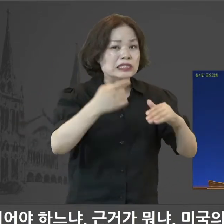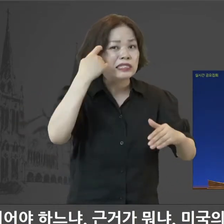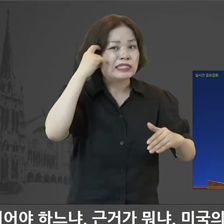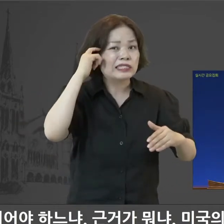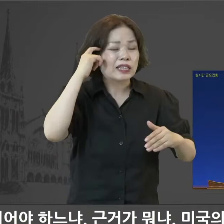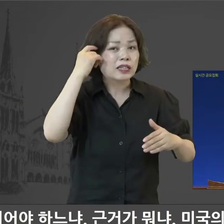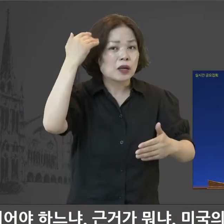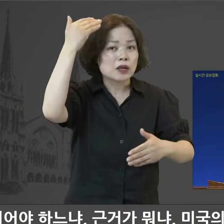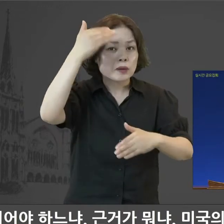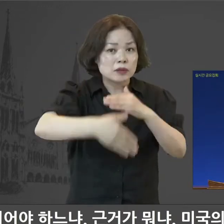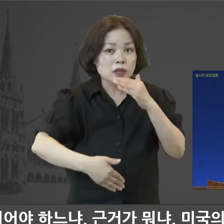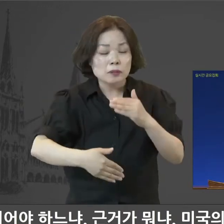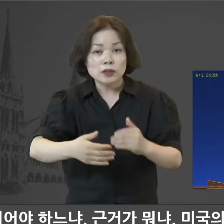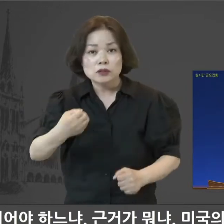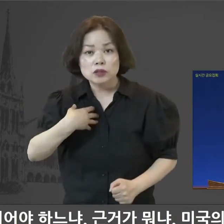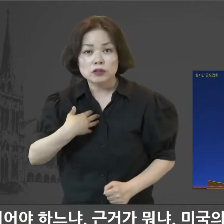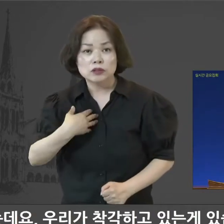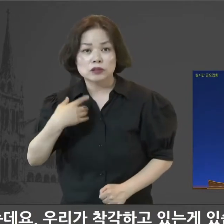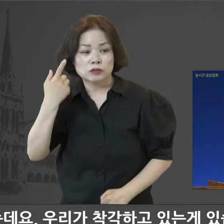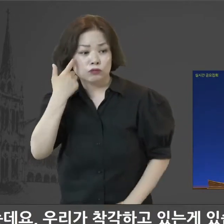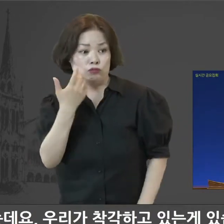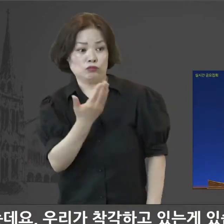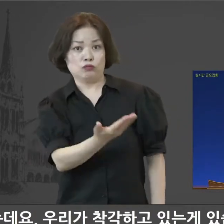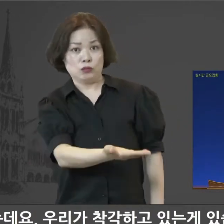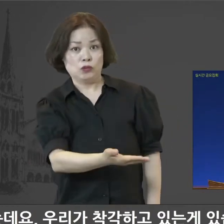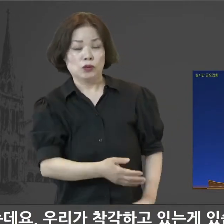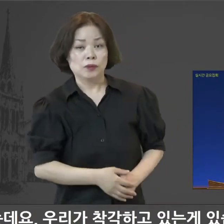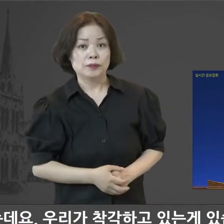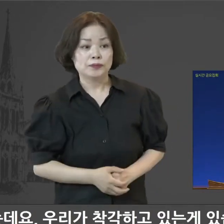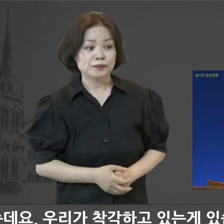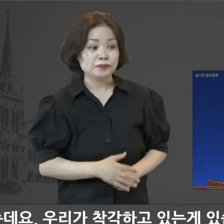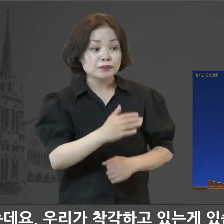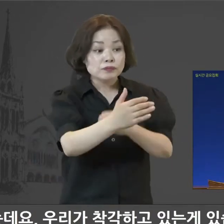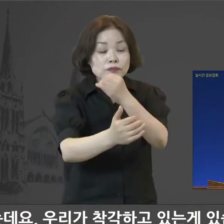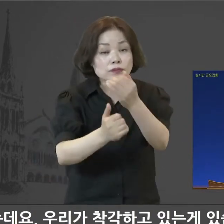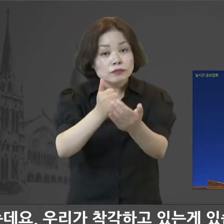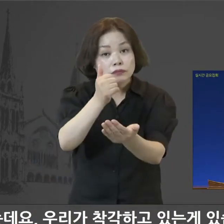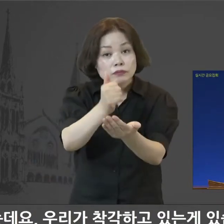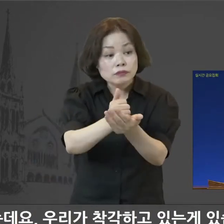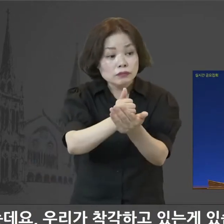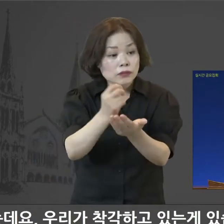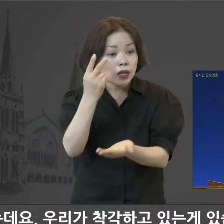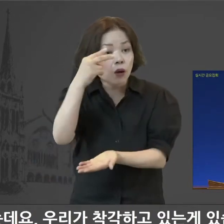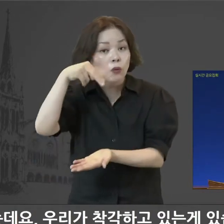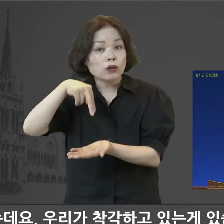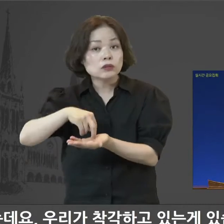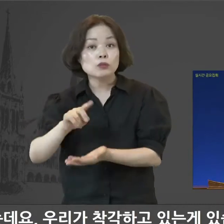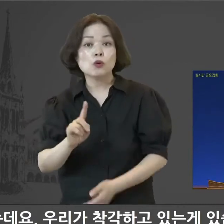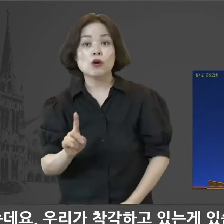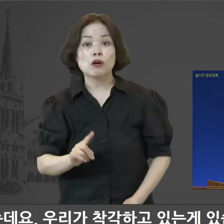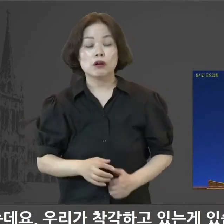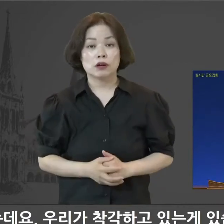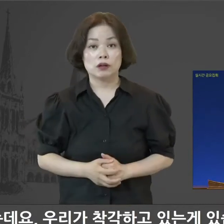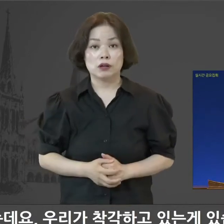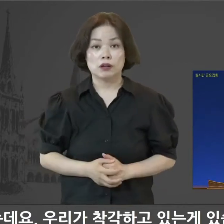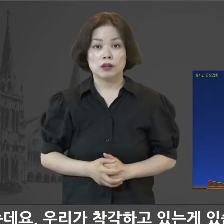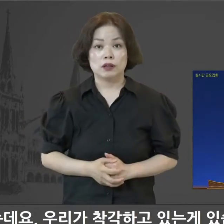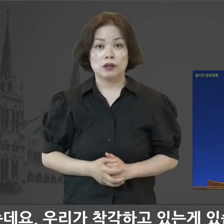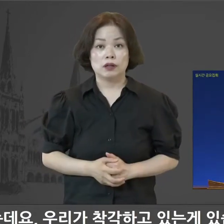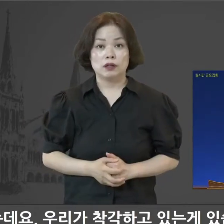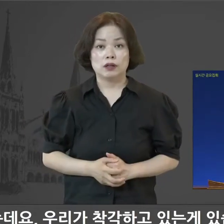빠져 있어요. 그러면 제가 거꾸로 여쭤보고 싶은 게, 그러면 하나님 관점에서 보는 건 어떤 거죠?